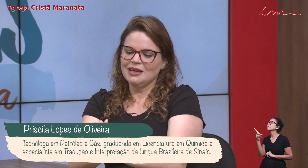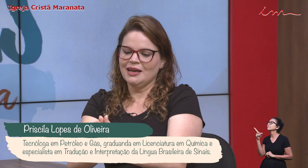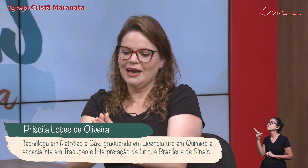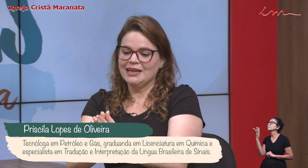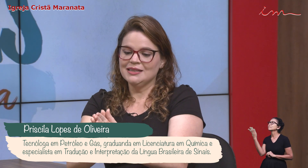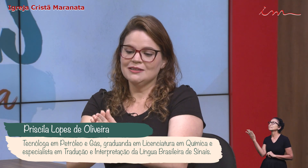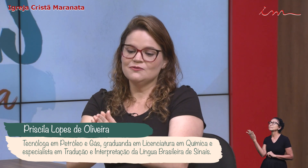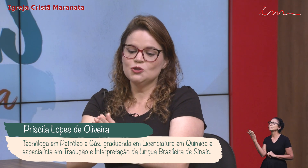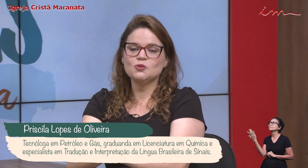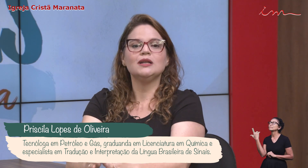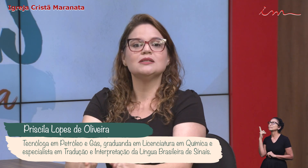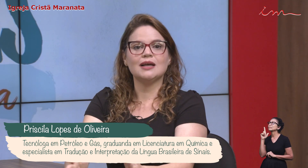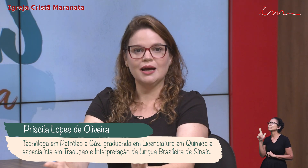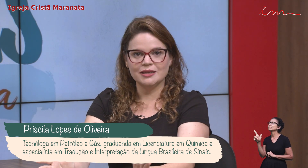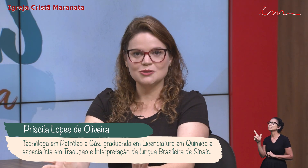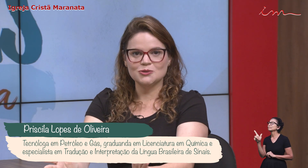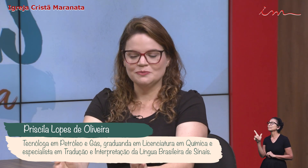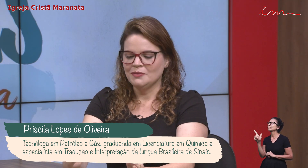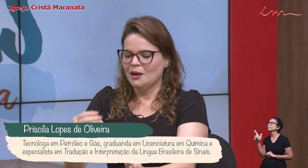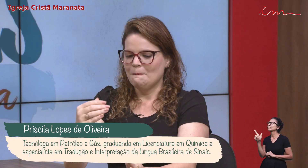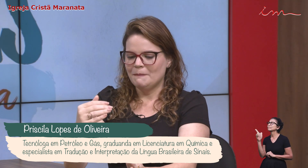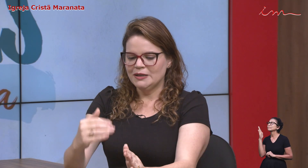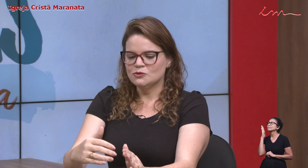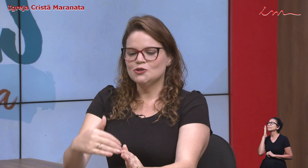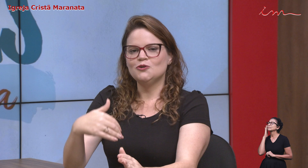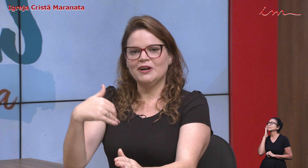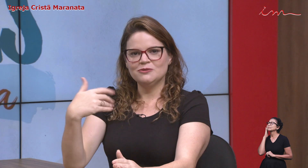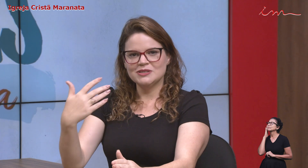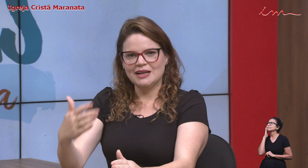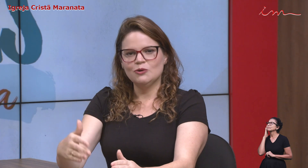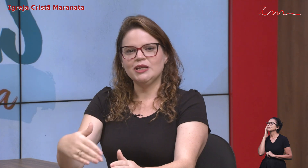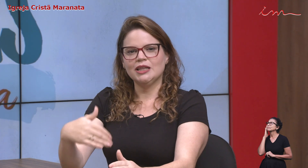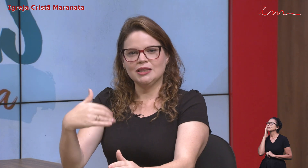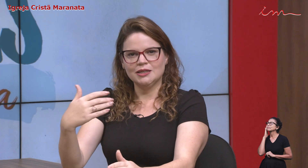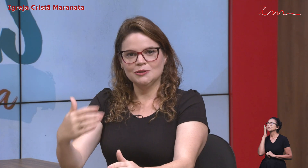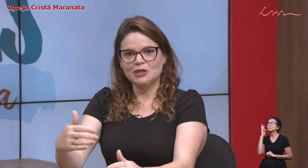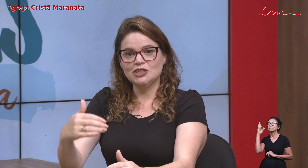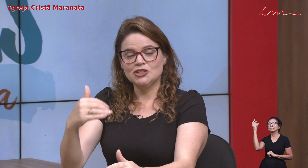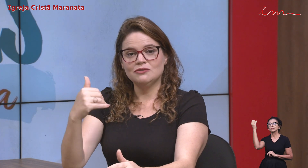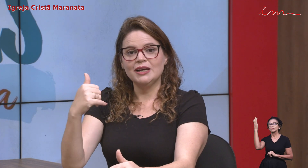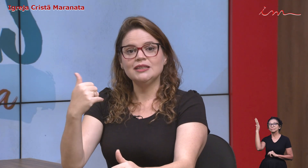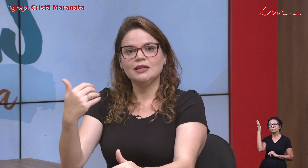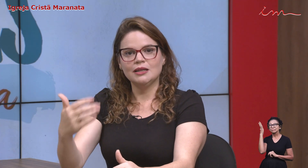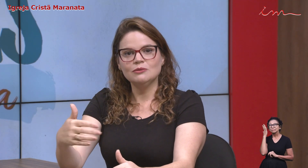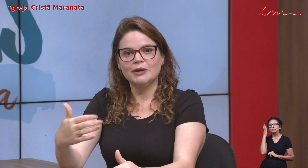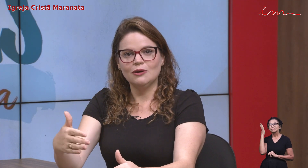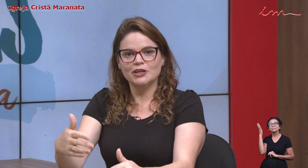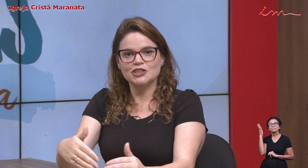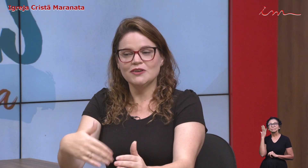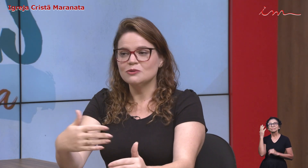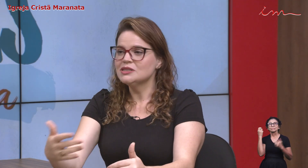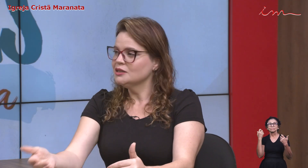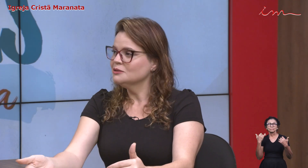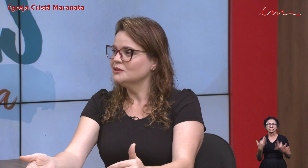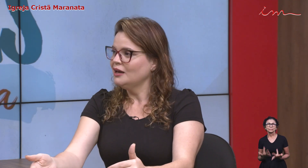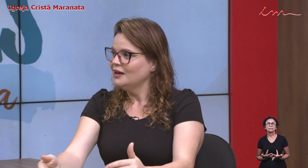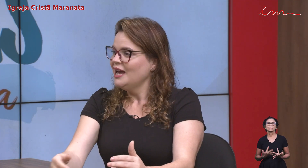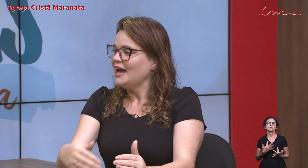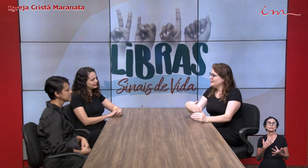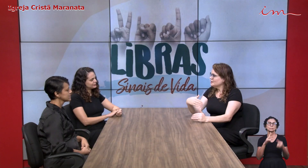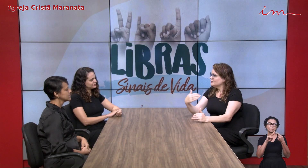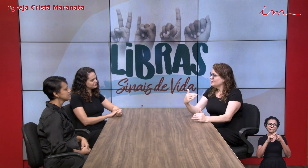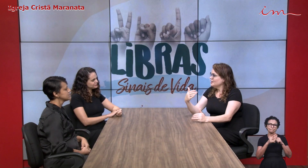conseguindo ainda visualizar isso. Mas o Senhor vai nos orientando e a gente vai entendendo melhor e a gente vai conseguindo,